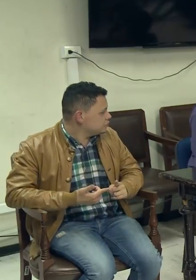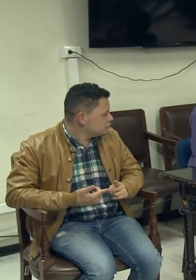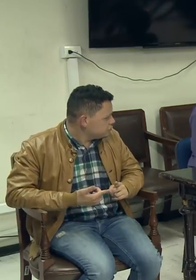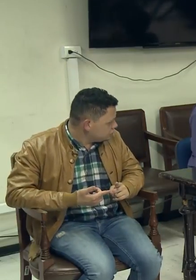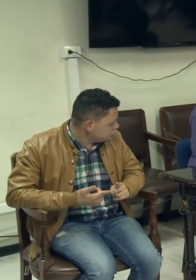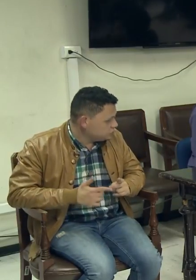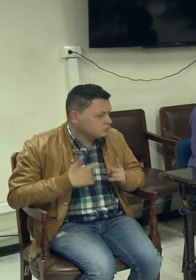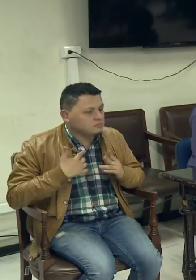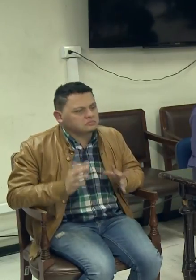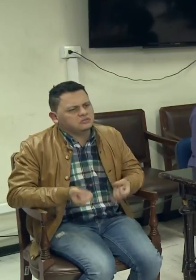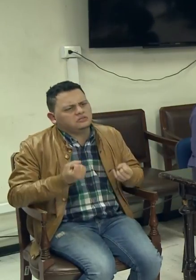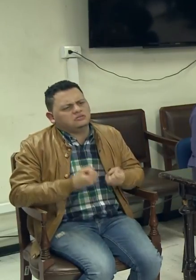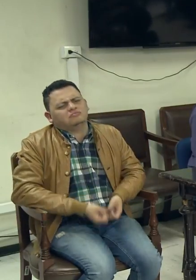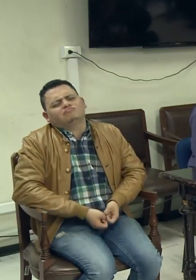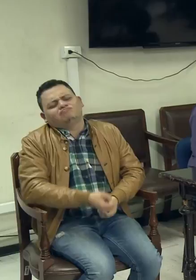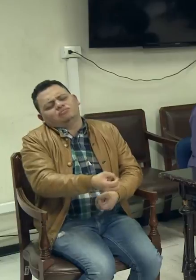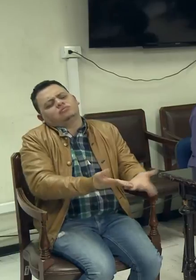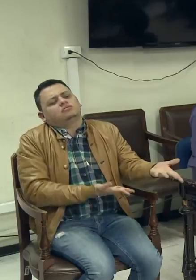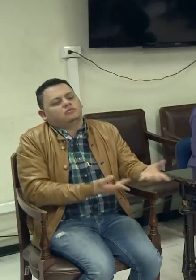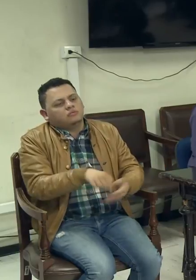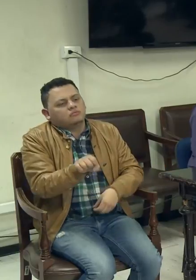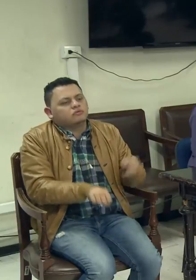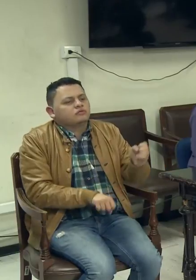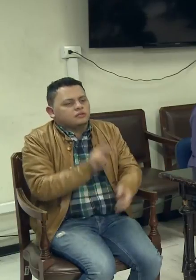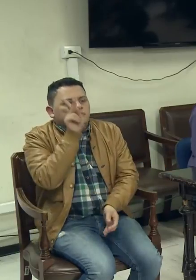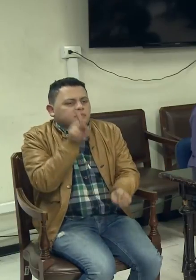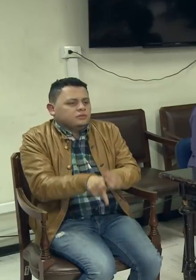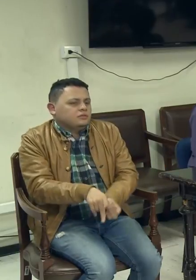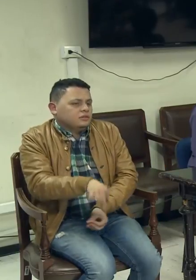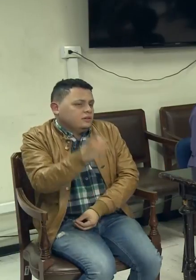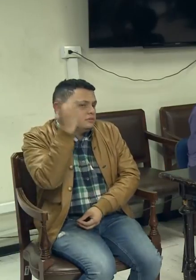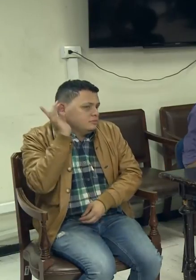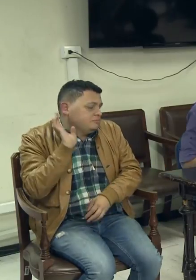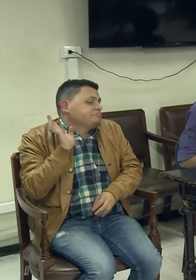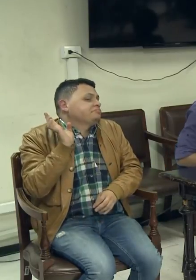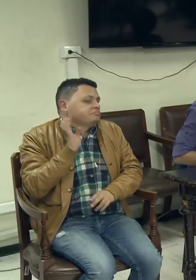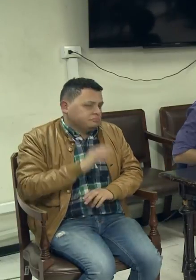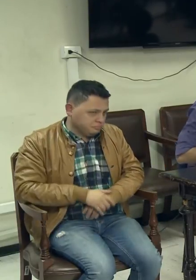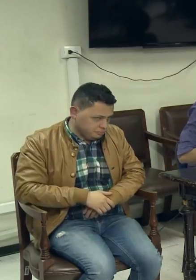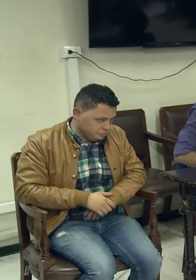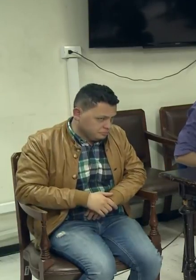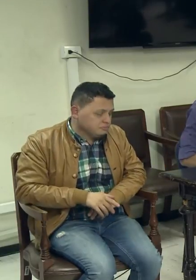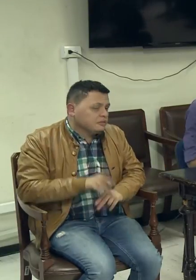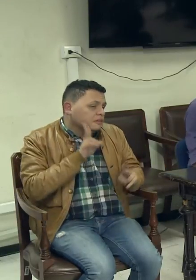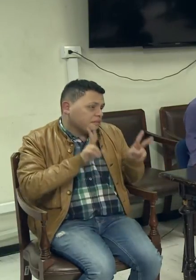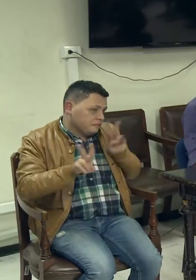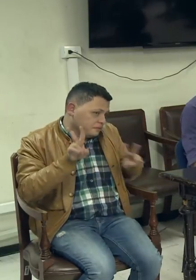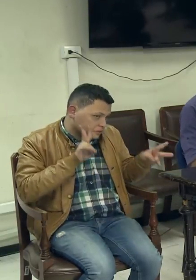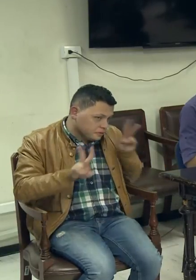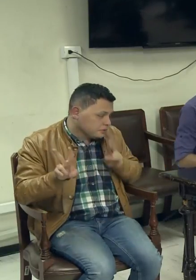había salvado, quién sabe, hasta de un posible feminicidio, porque como han visto